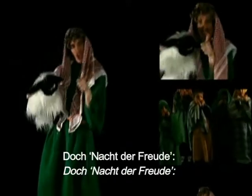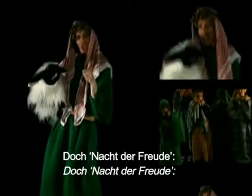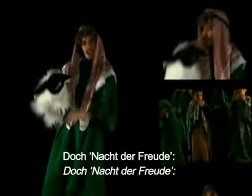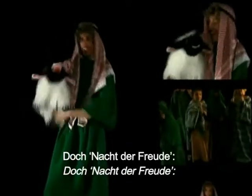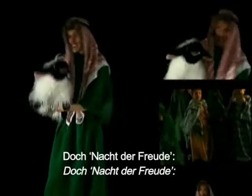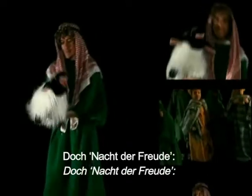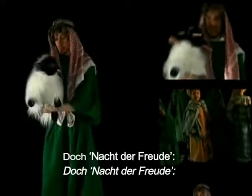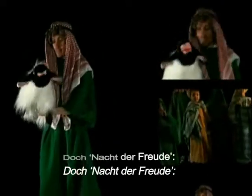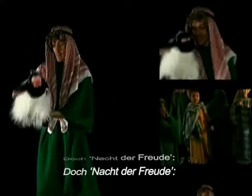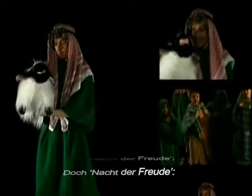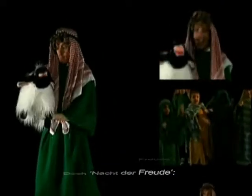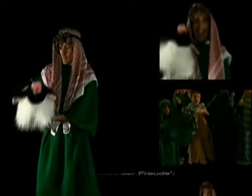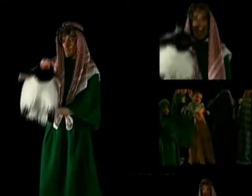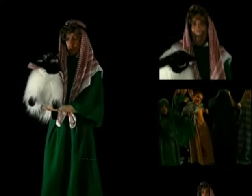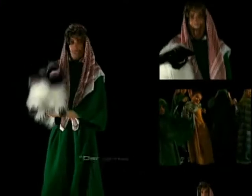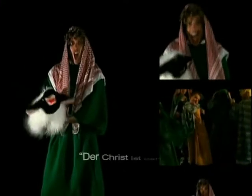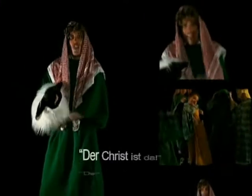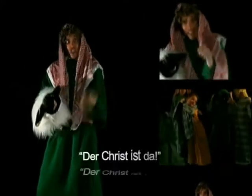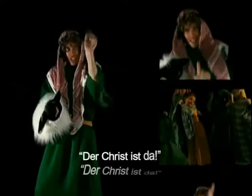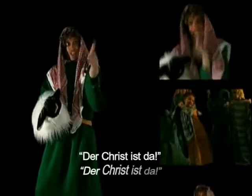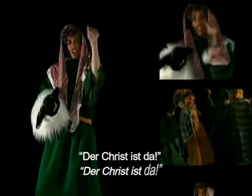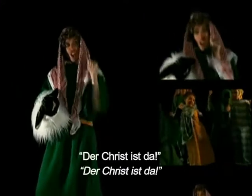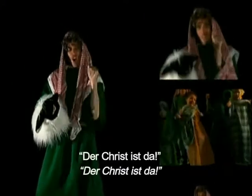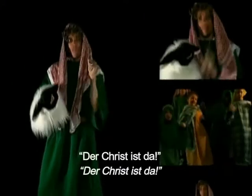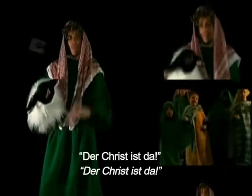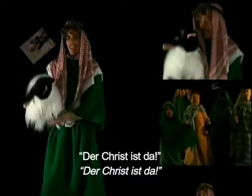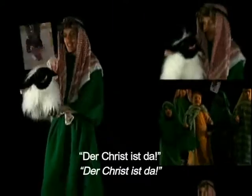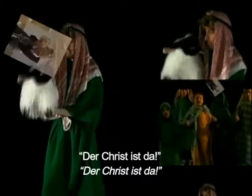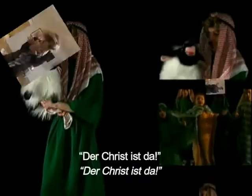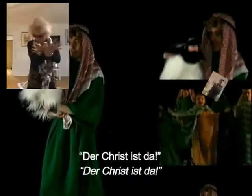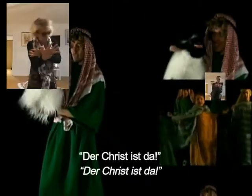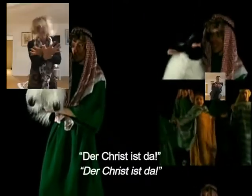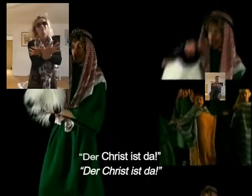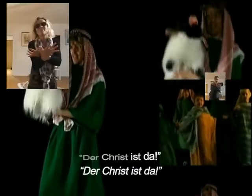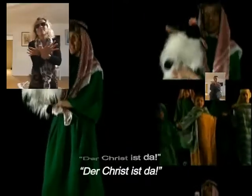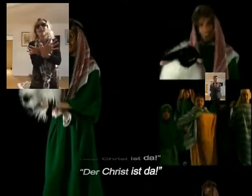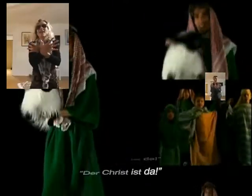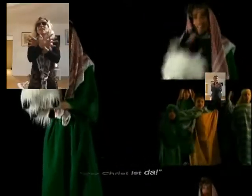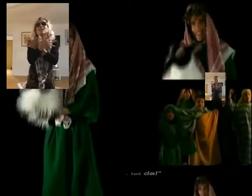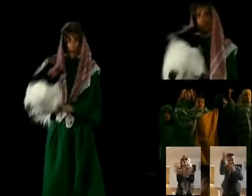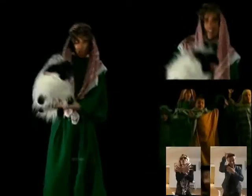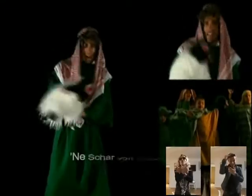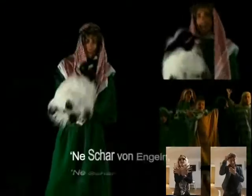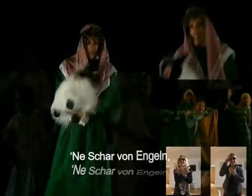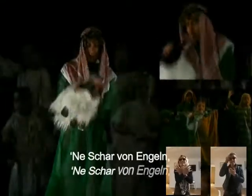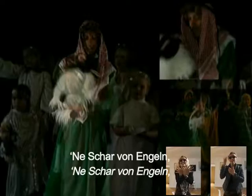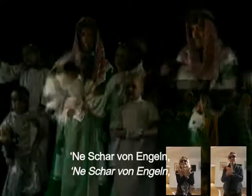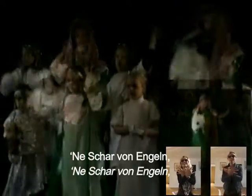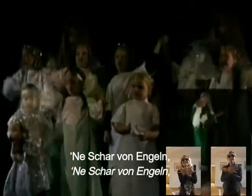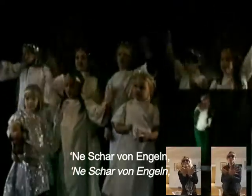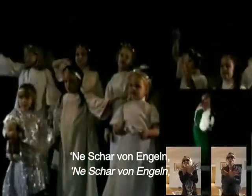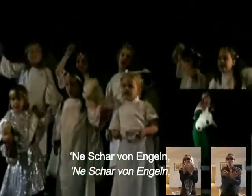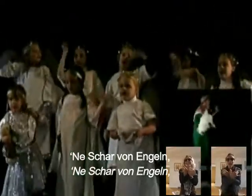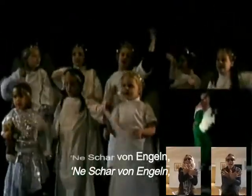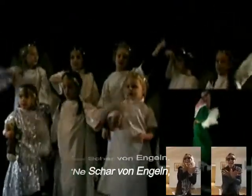Freude war's nun Ne Schau von Engel,